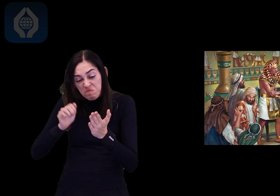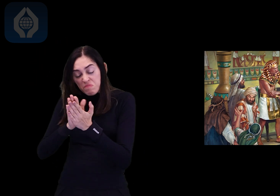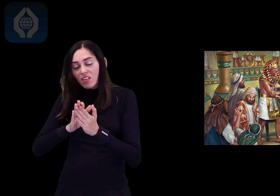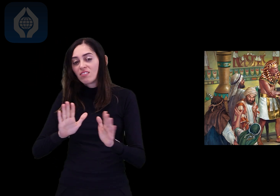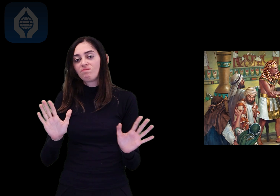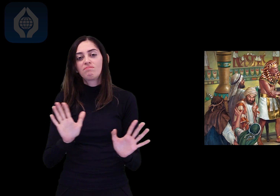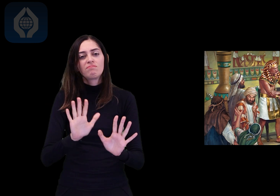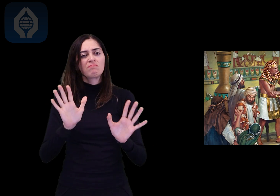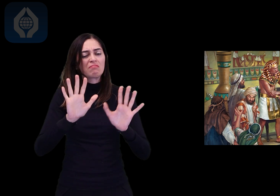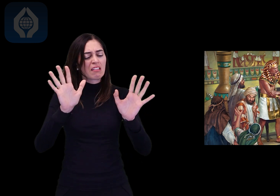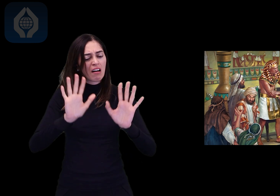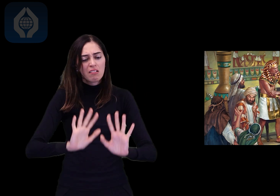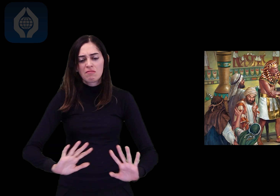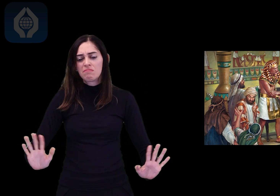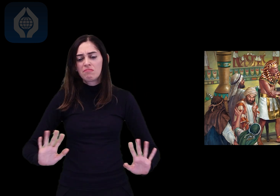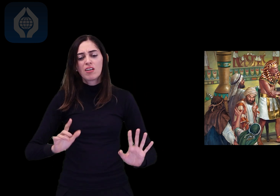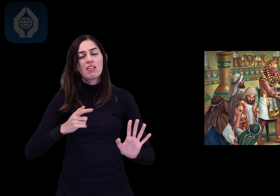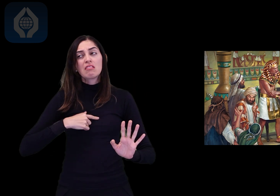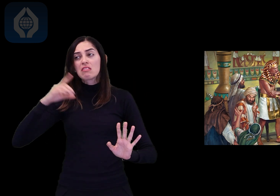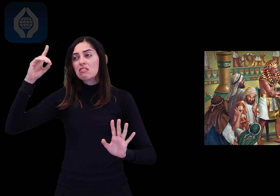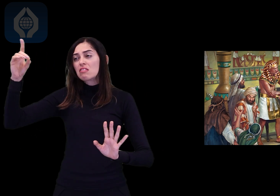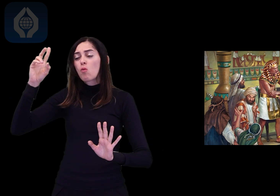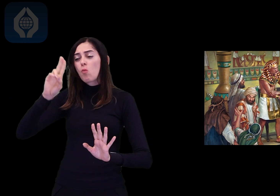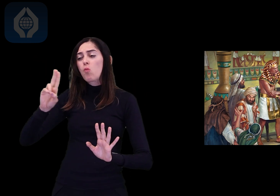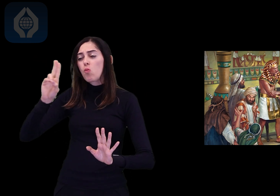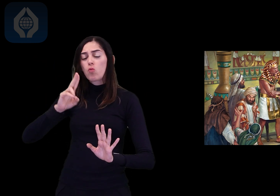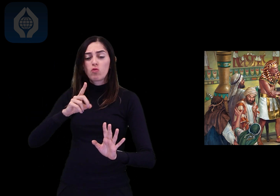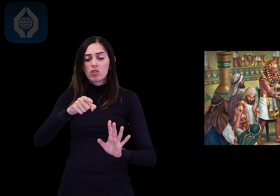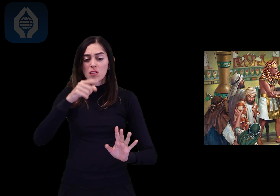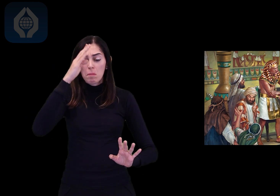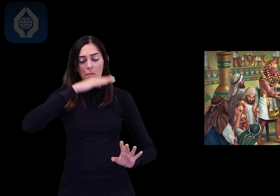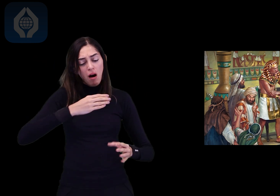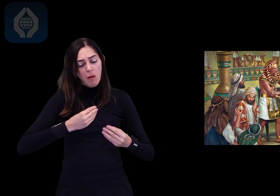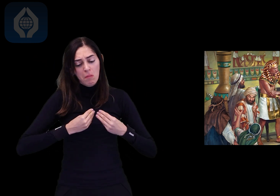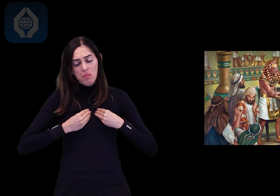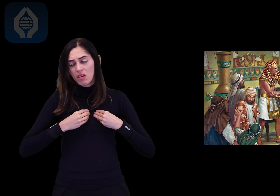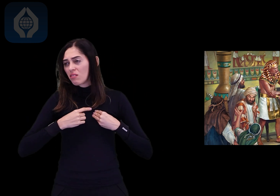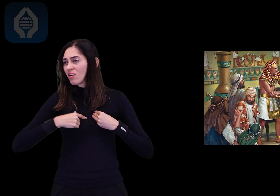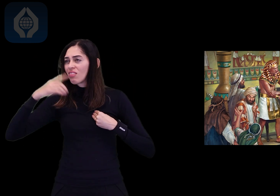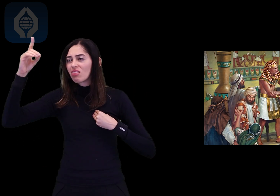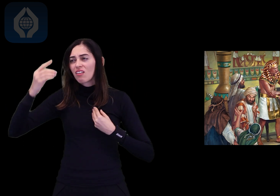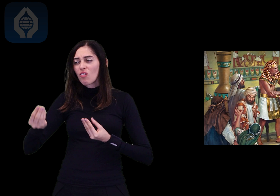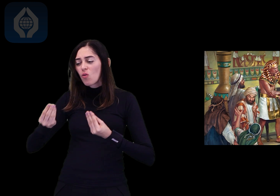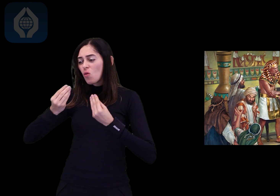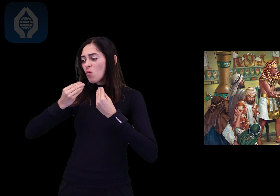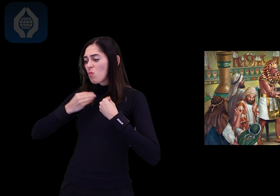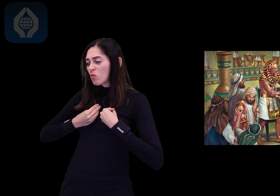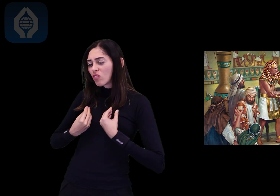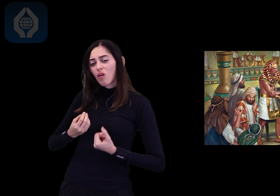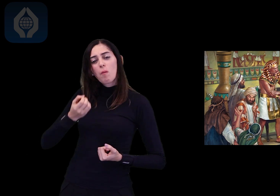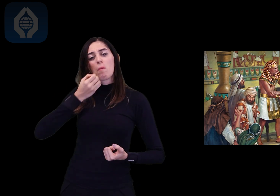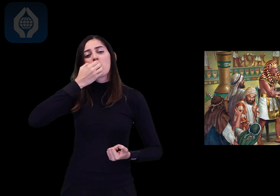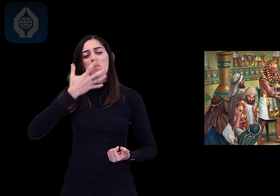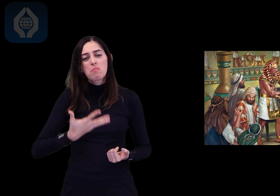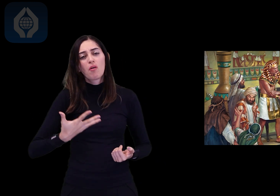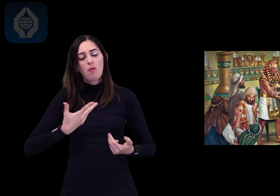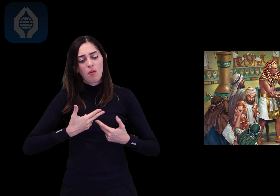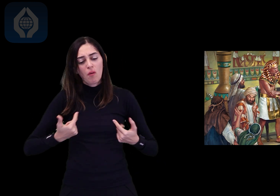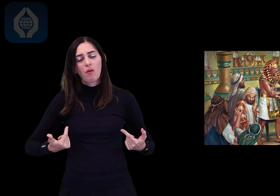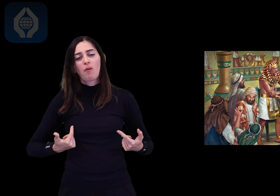dos irmãos para o bem. Deus havia colocado José como governante sobre o Egito para poder providenciar comida